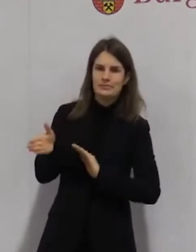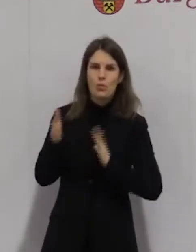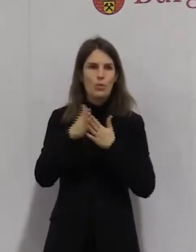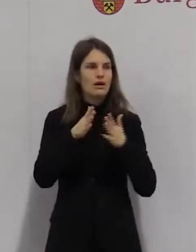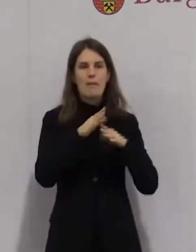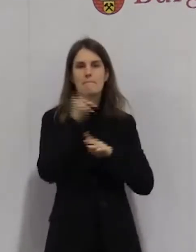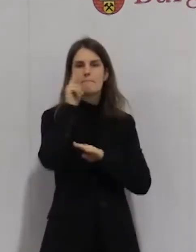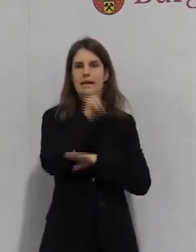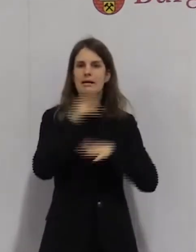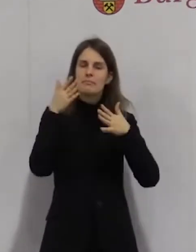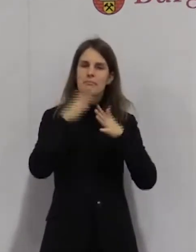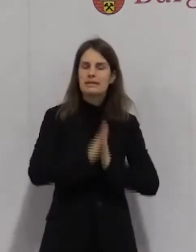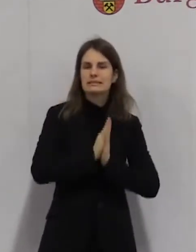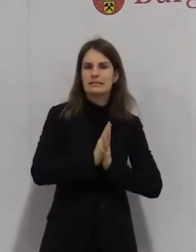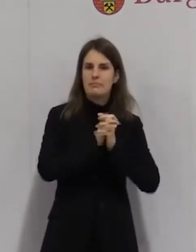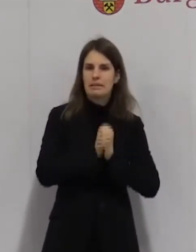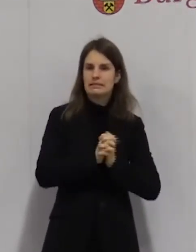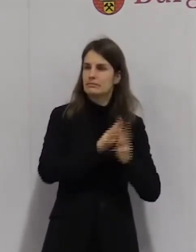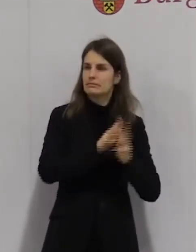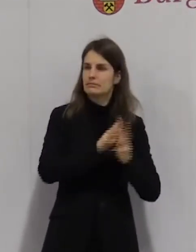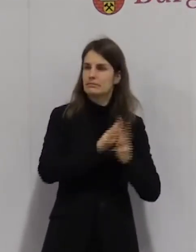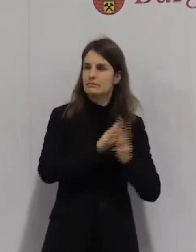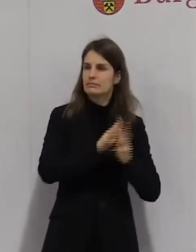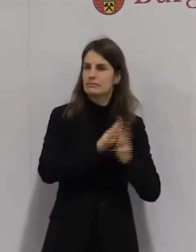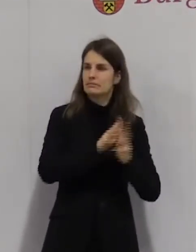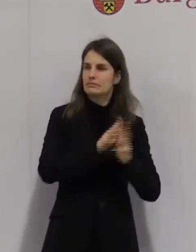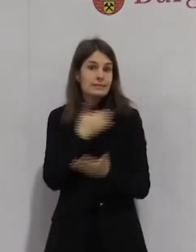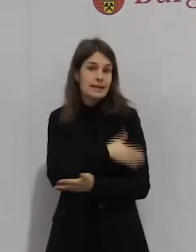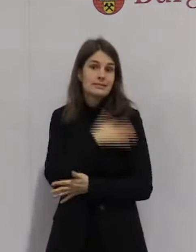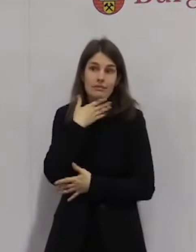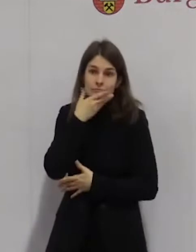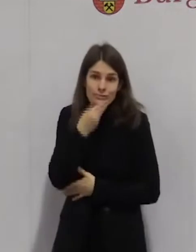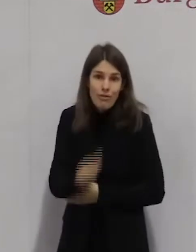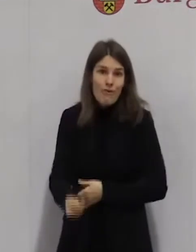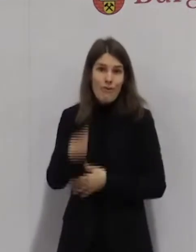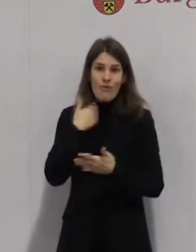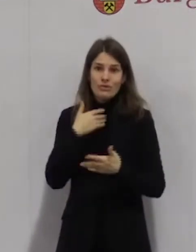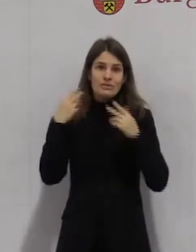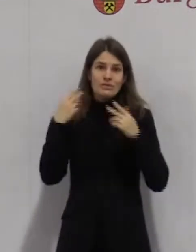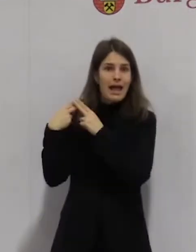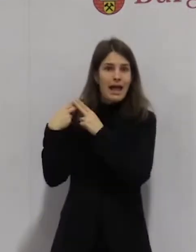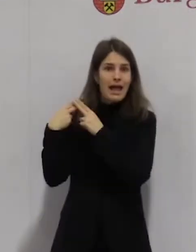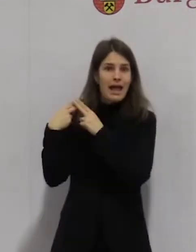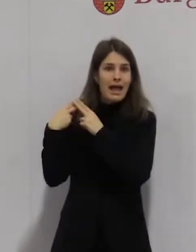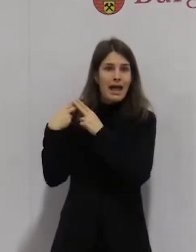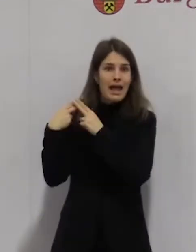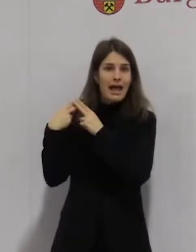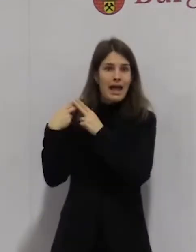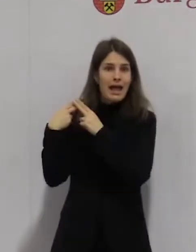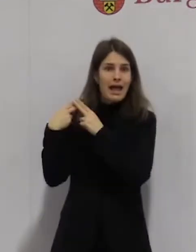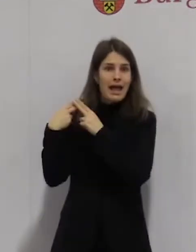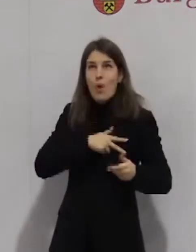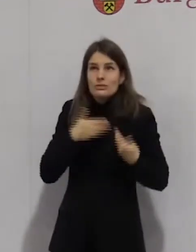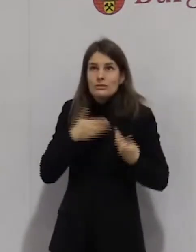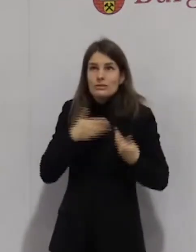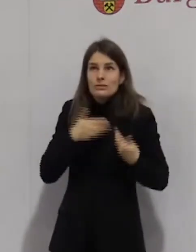strömen. Und das ist natürlich auf der einen Seite gut, wünschenswert, unsere Tradition oder auch unser Glauben. Aber